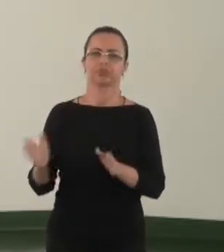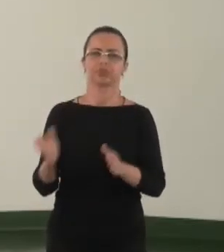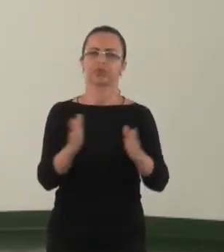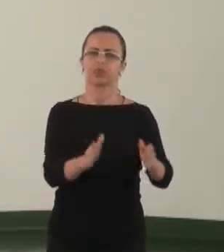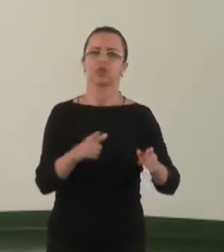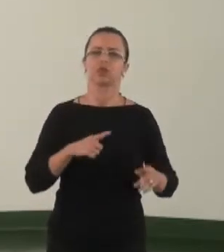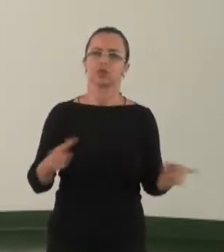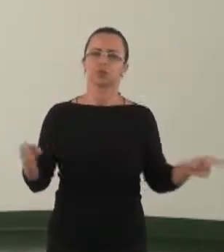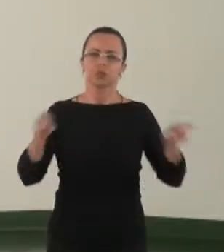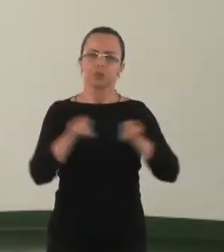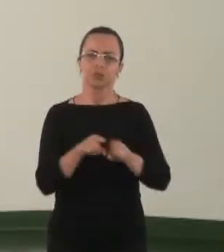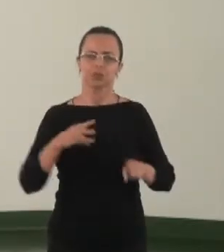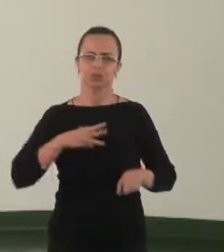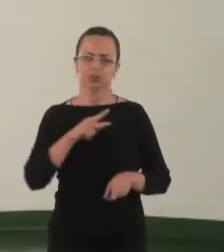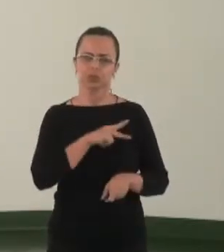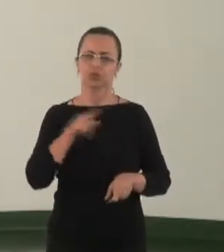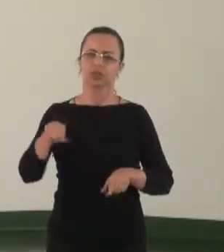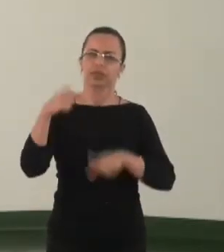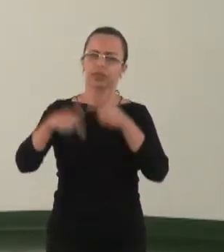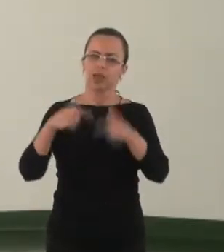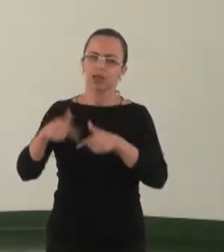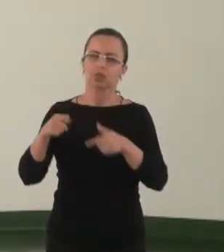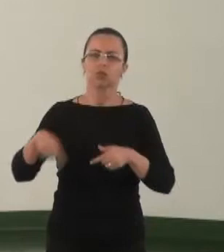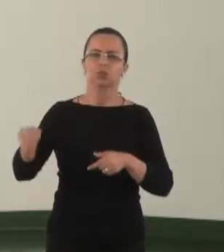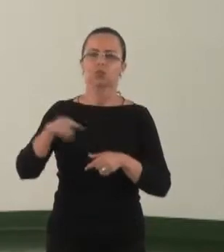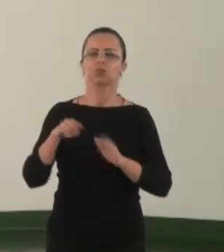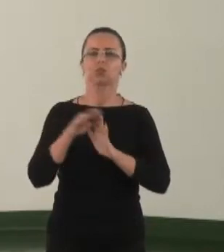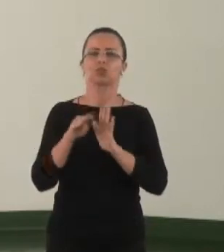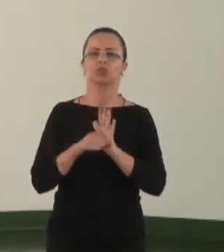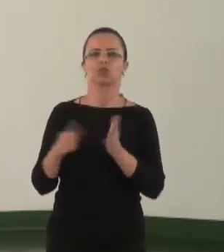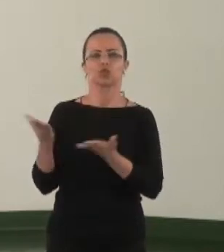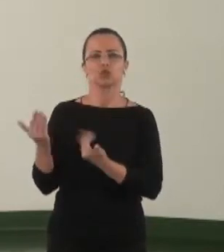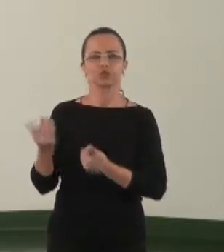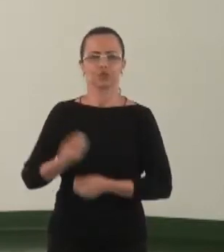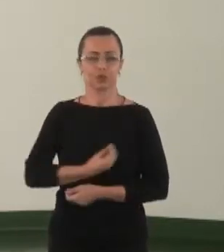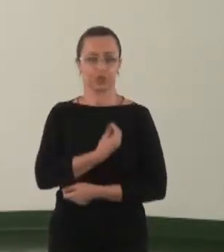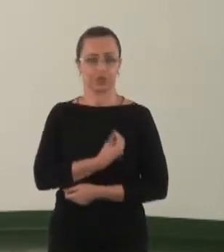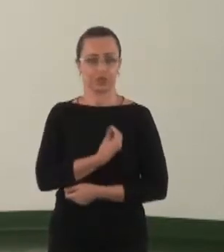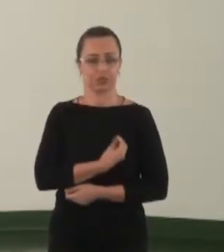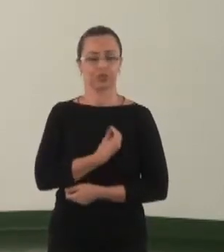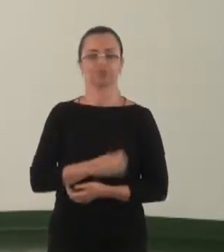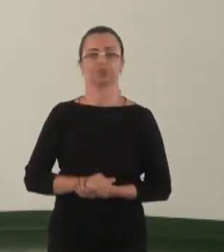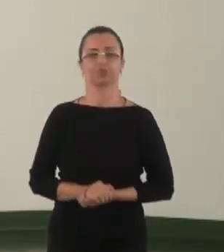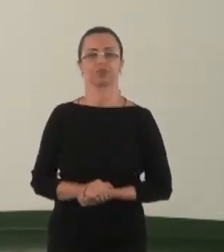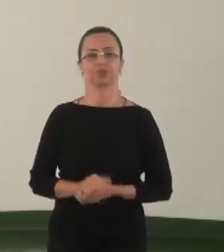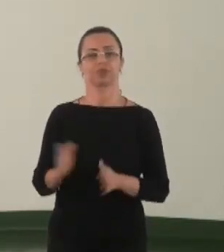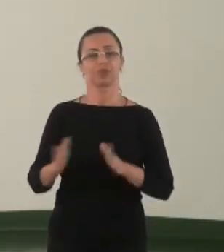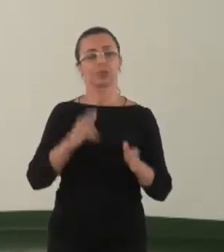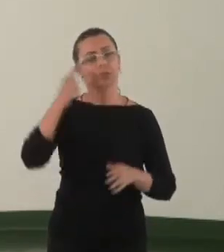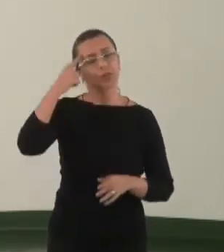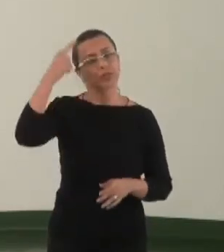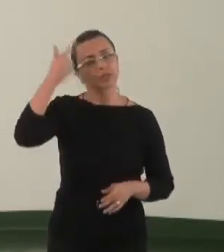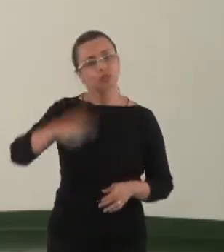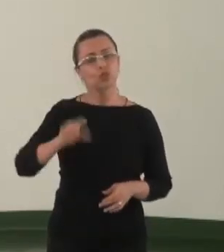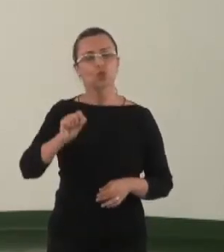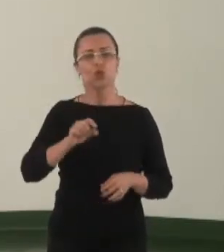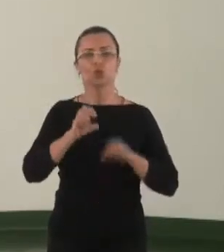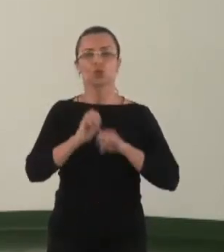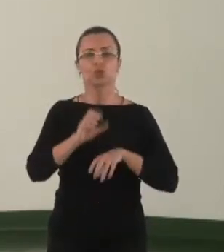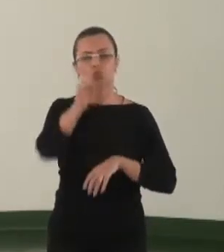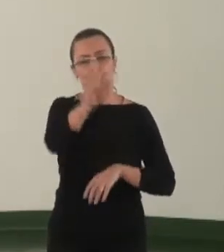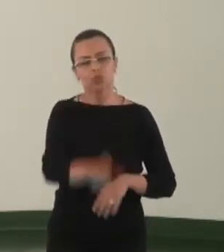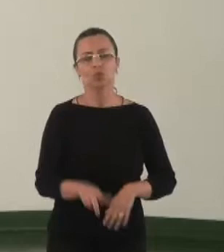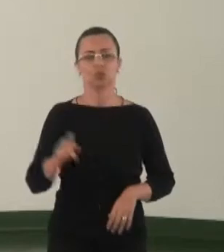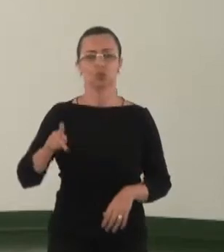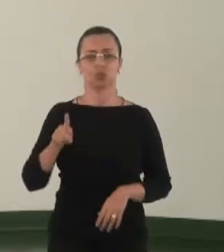com a temática com genocídio da população negra, em especial o programa Juventude Viva. Repensar também a formação do policial para o enfrentamento